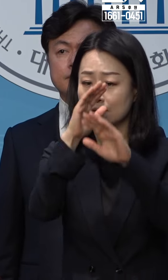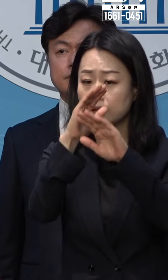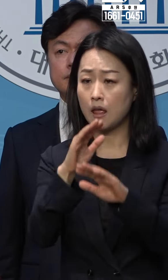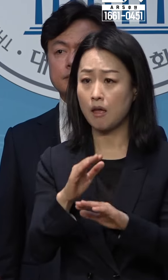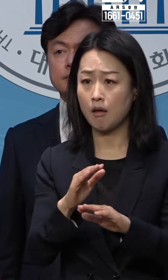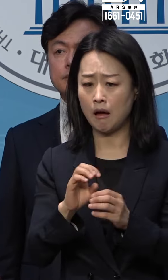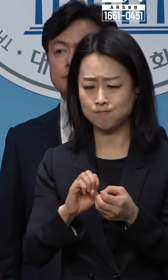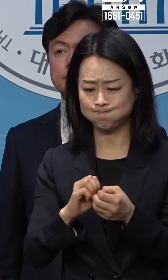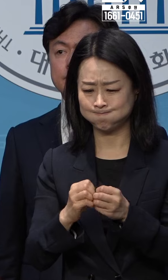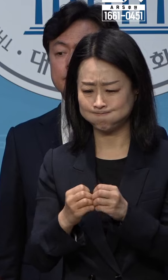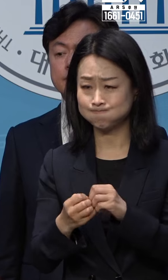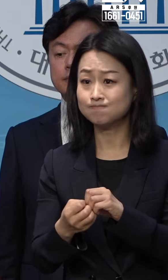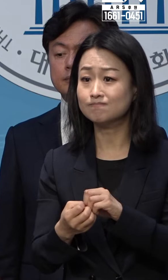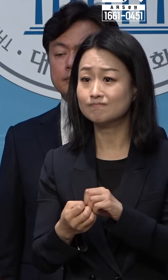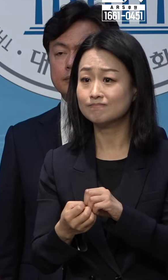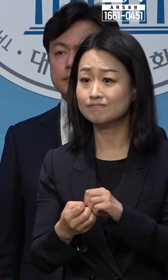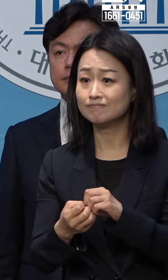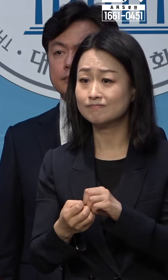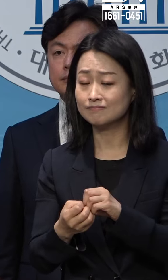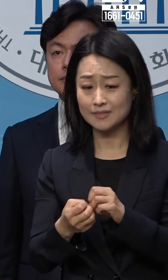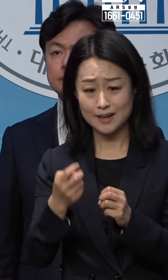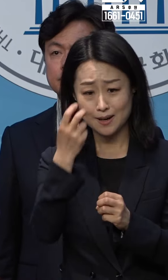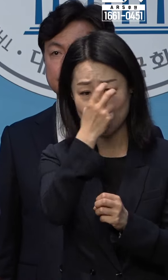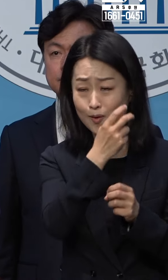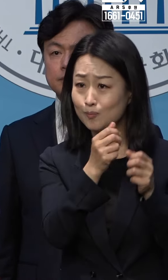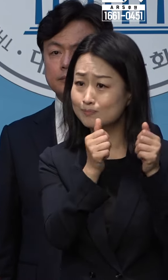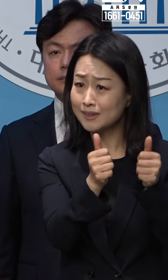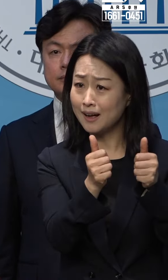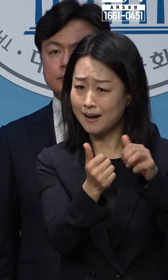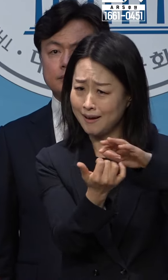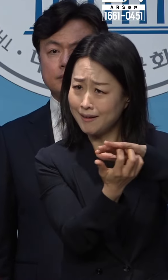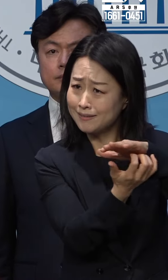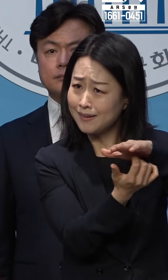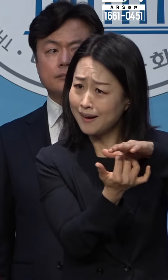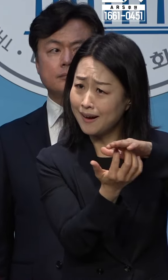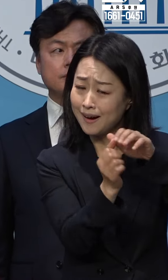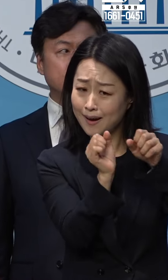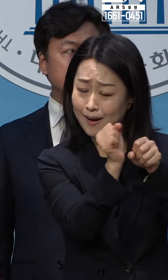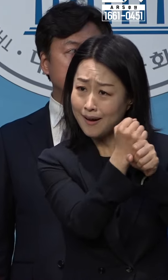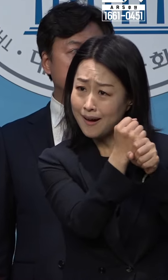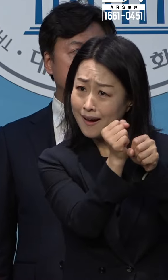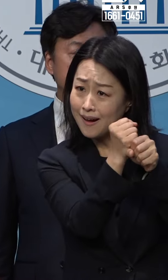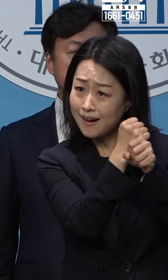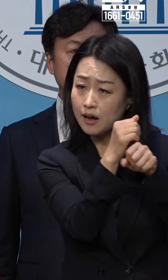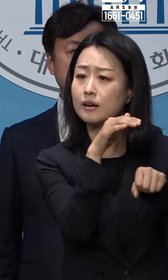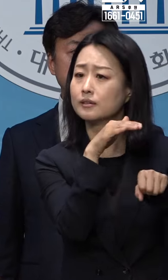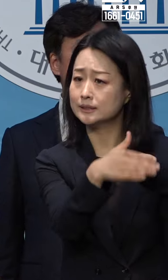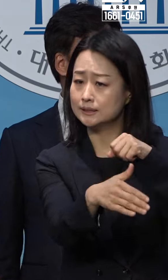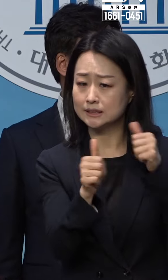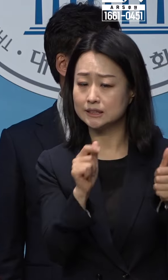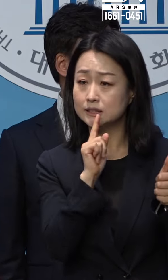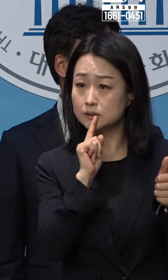완전히 뒤틀려 있는 검찰의 사건 조작용